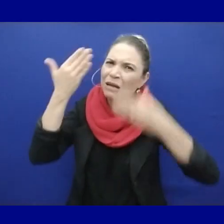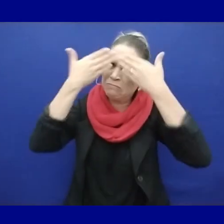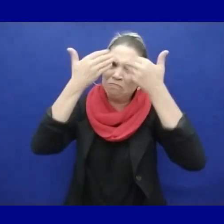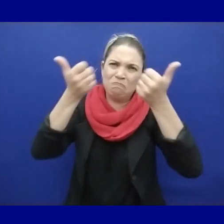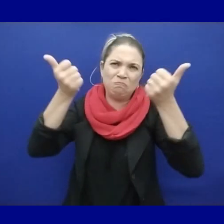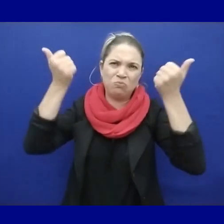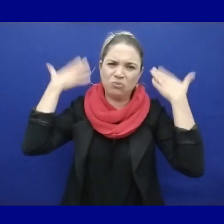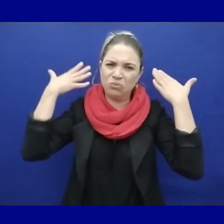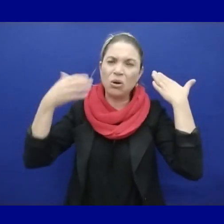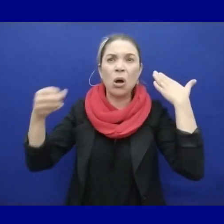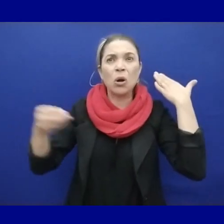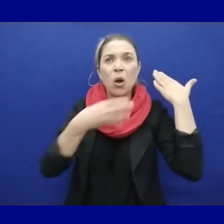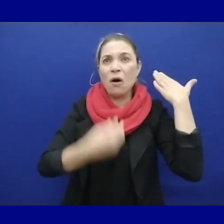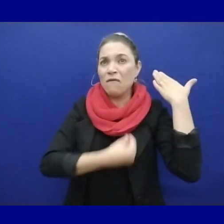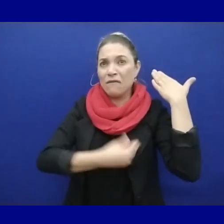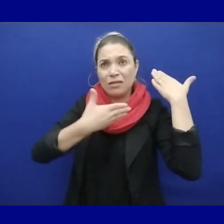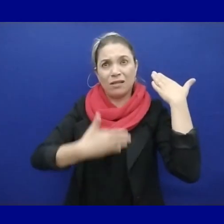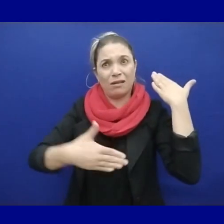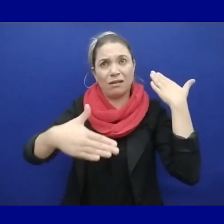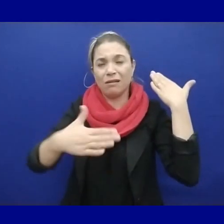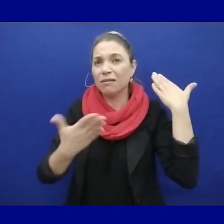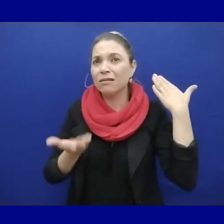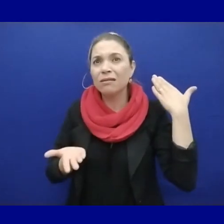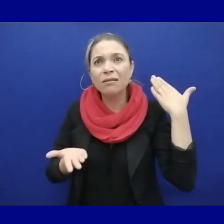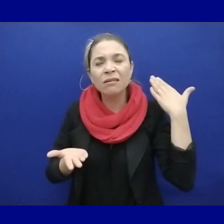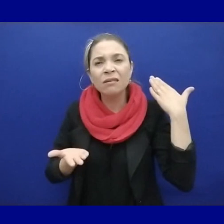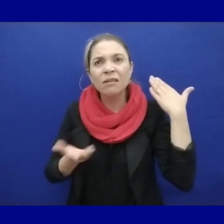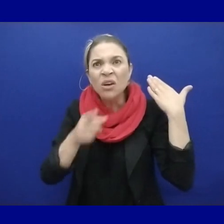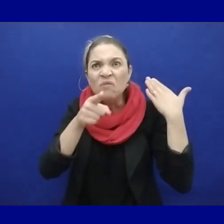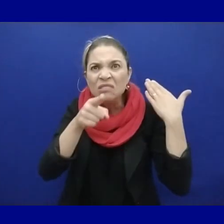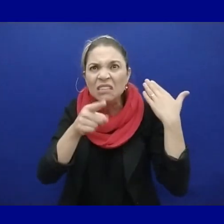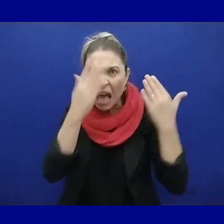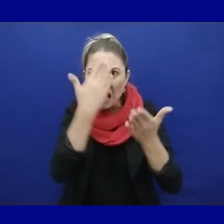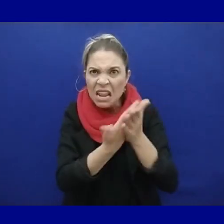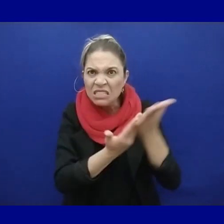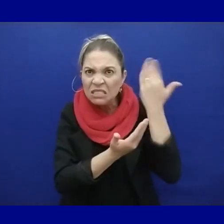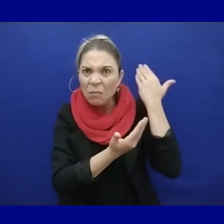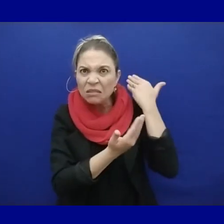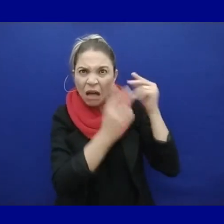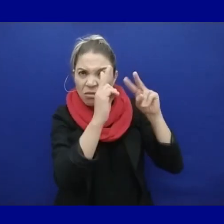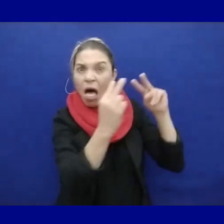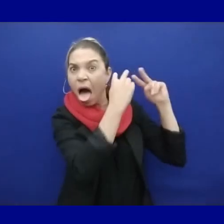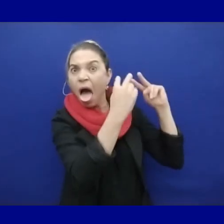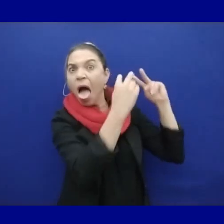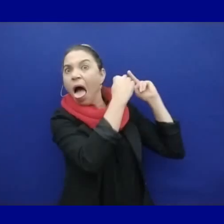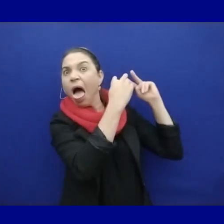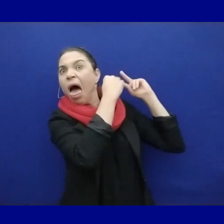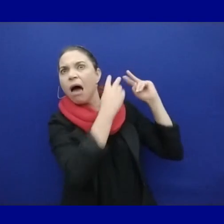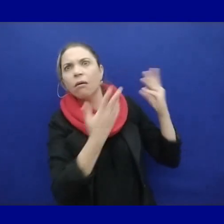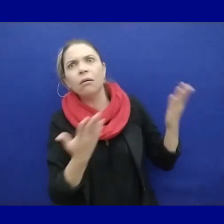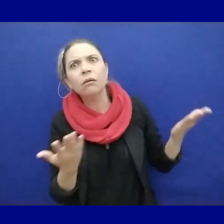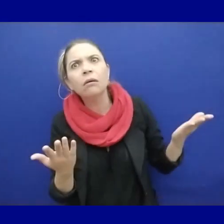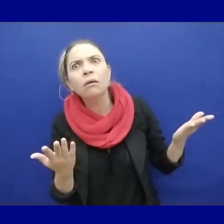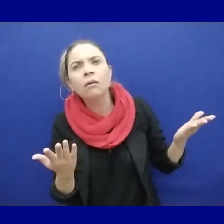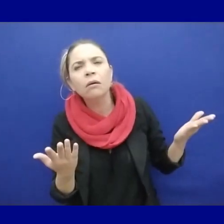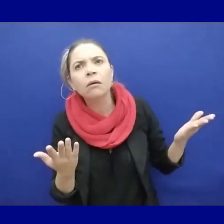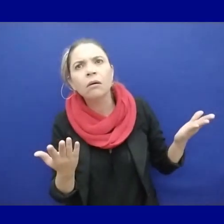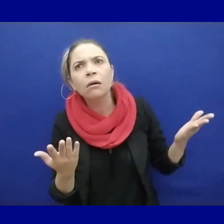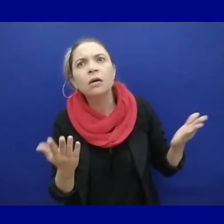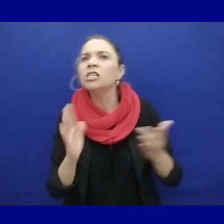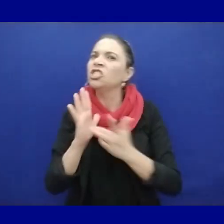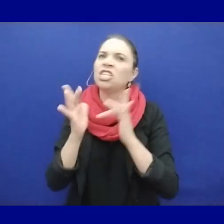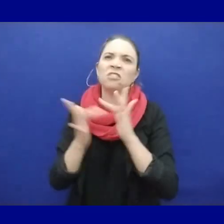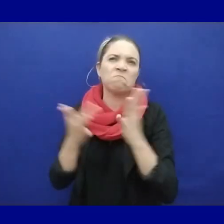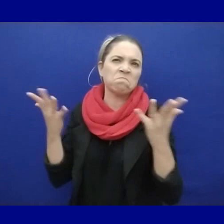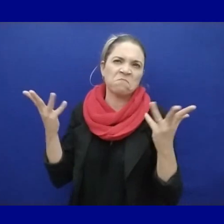já passaram e eis que tudo se fez novo. Você continuará crendo em Jesus, como se ele